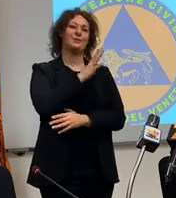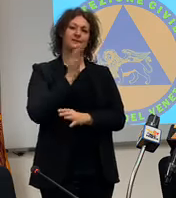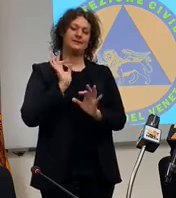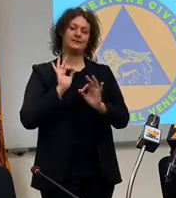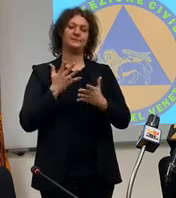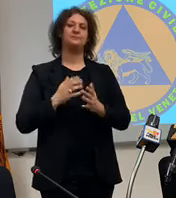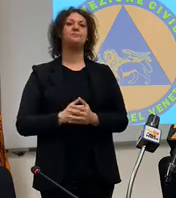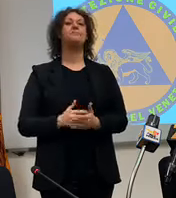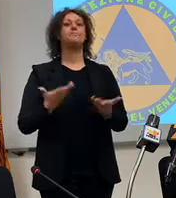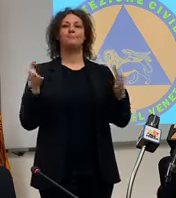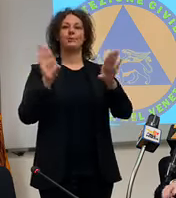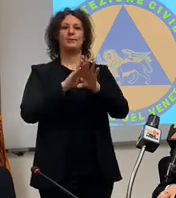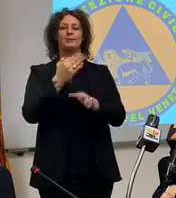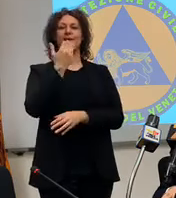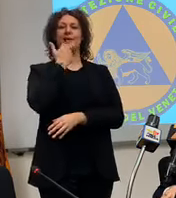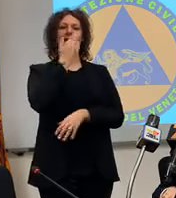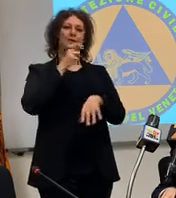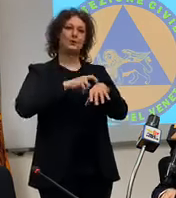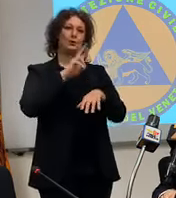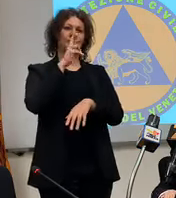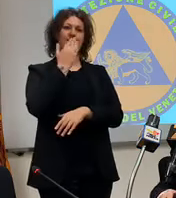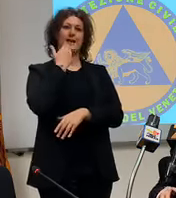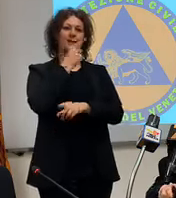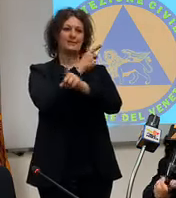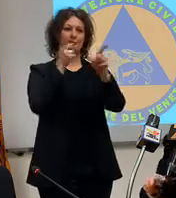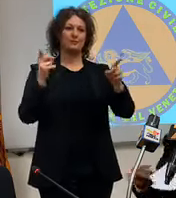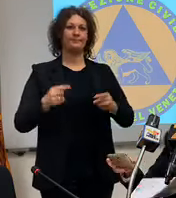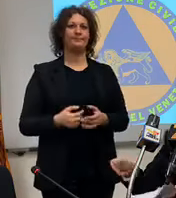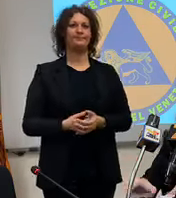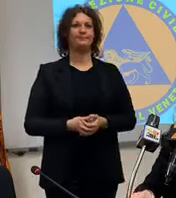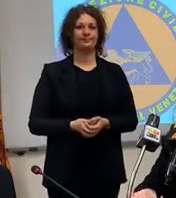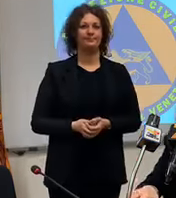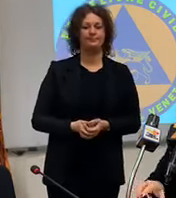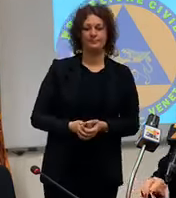chiuderei qui grazie La dottoressa Russo grazie ai colleghi grazie grazie grazie a voi